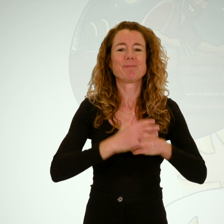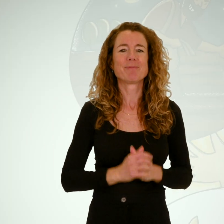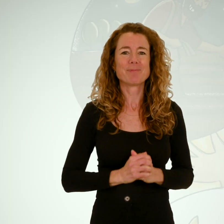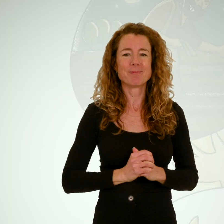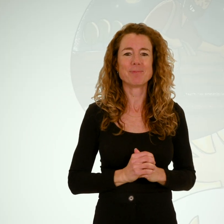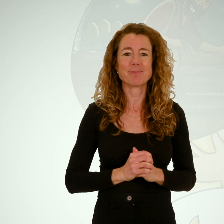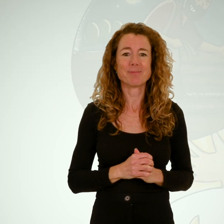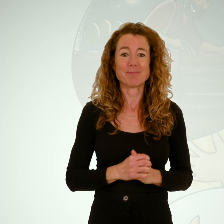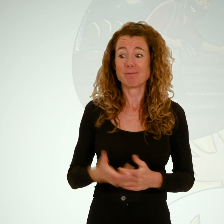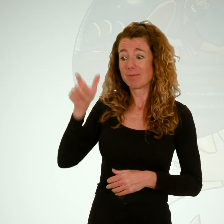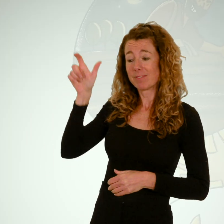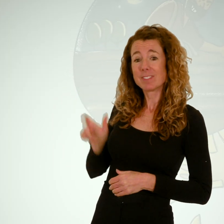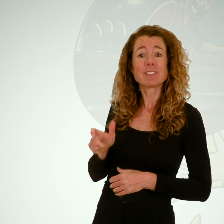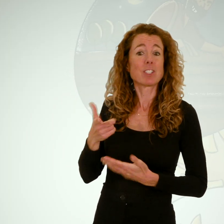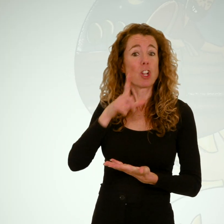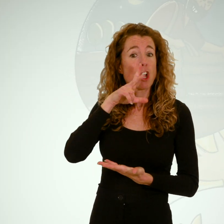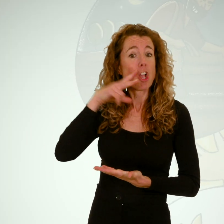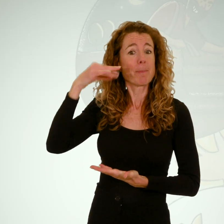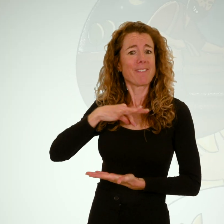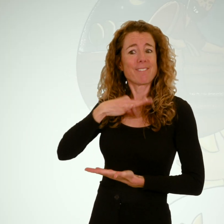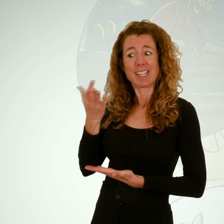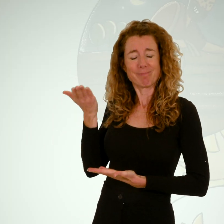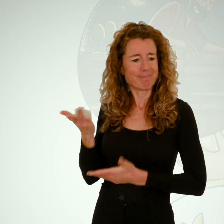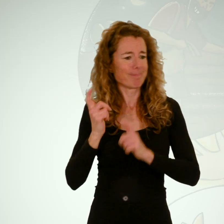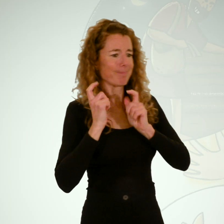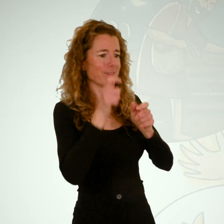monde. Le Fils de l'homme enverra ses anges.